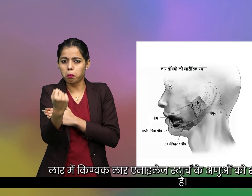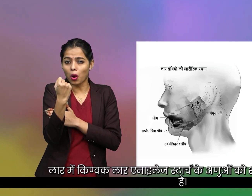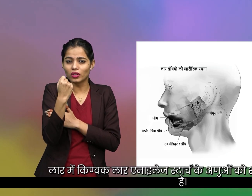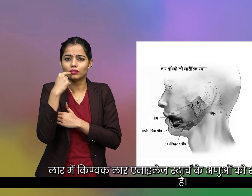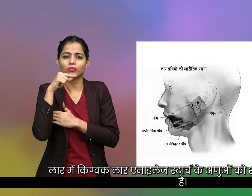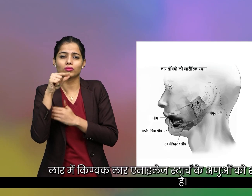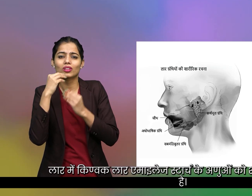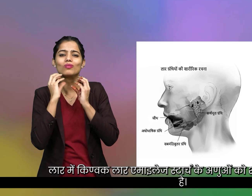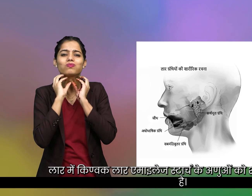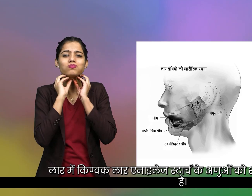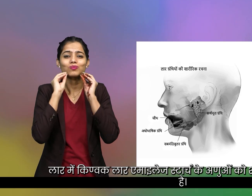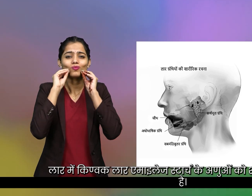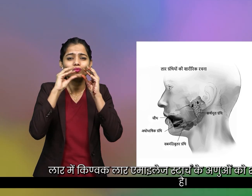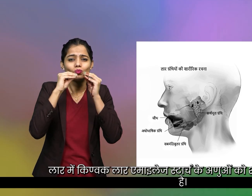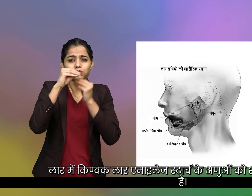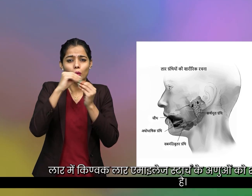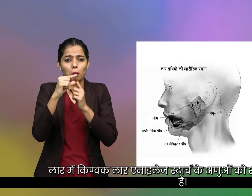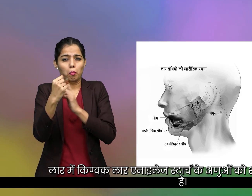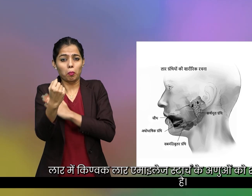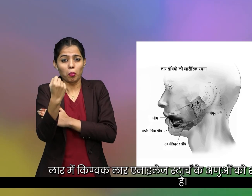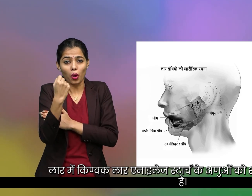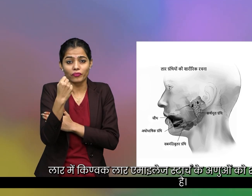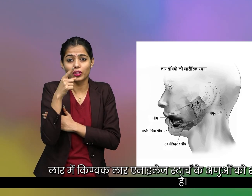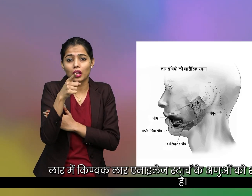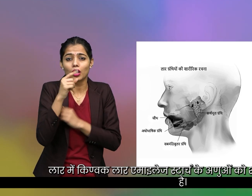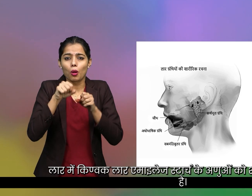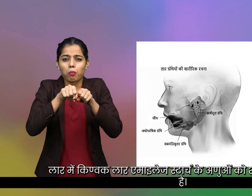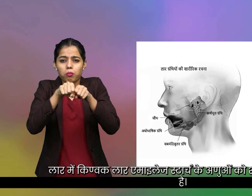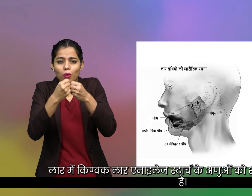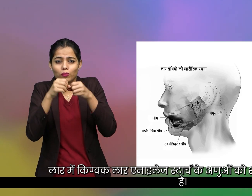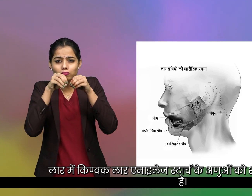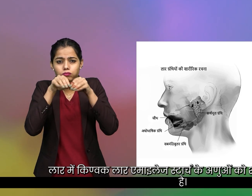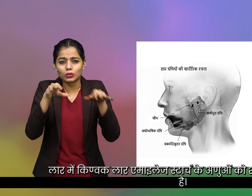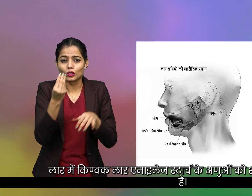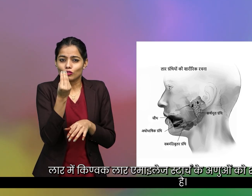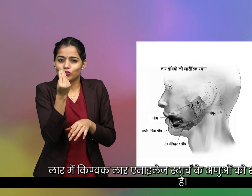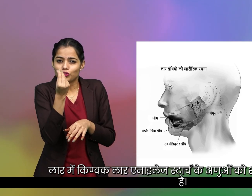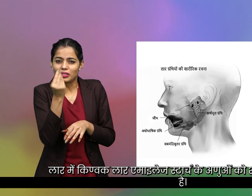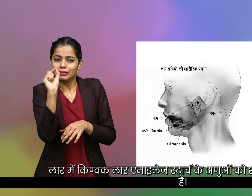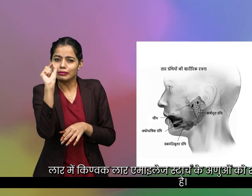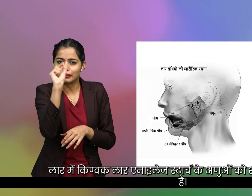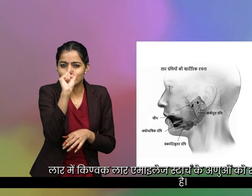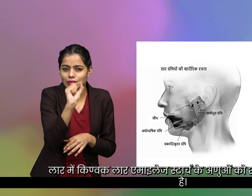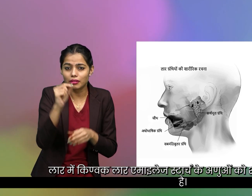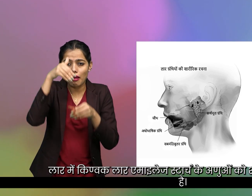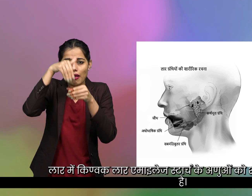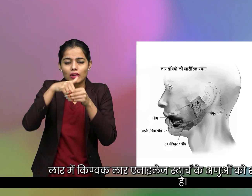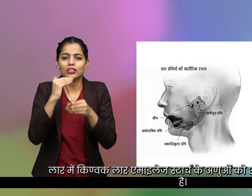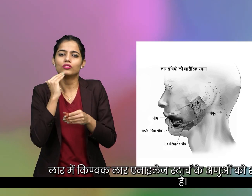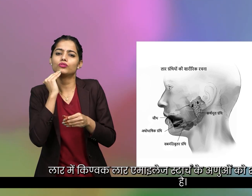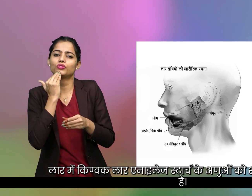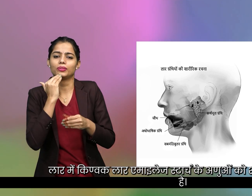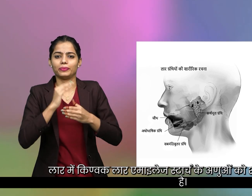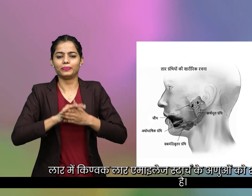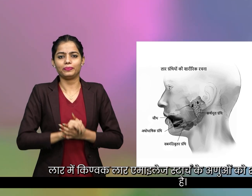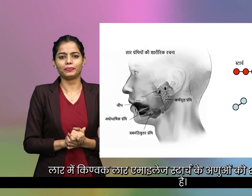किण्वक लार एमिलेज स्टार्च के कणों को शर्करा में तोड़ा जाता है।